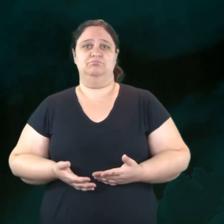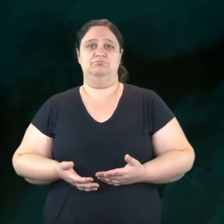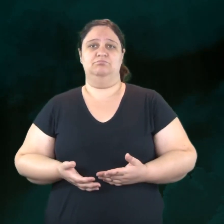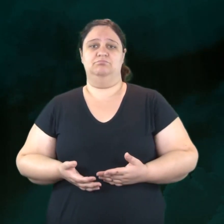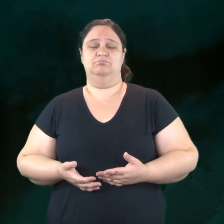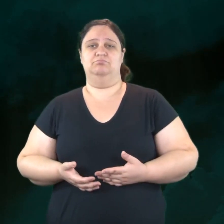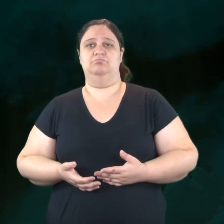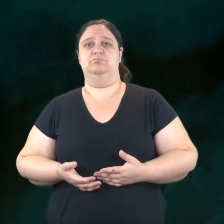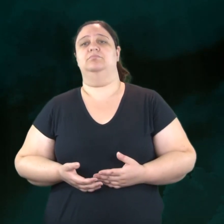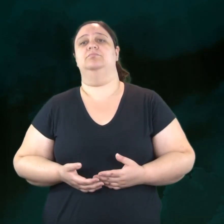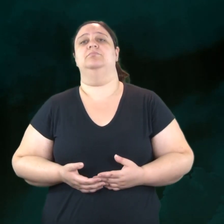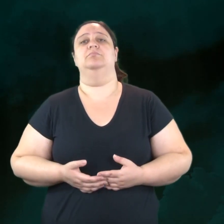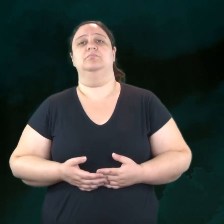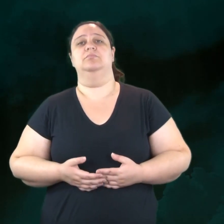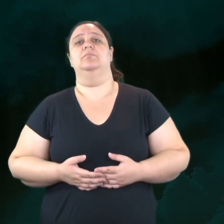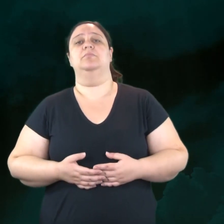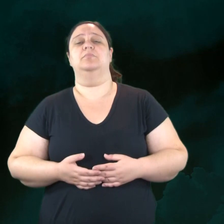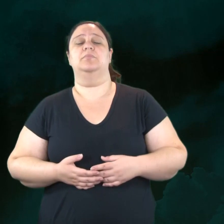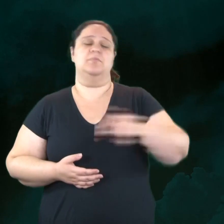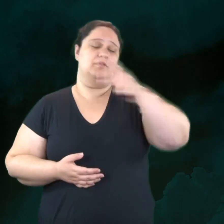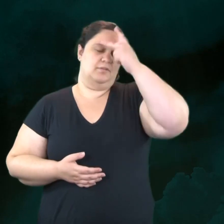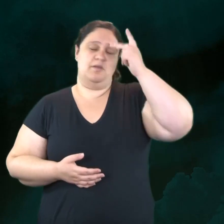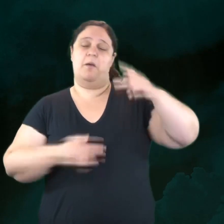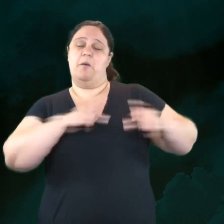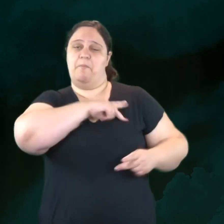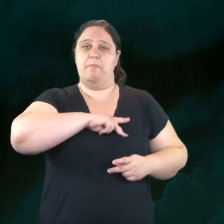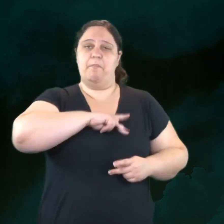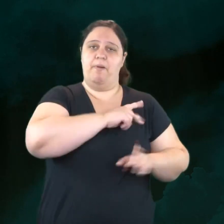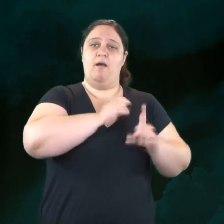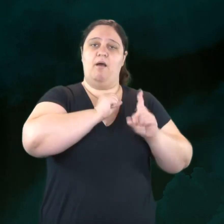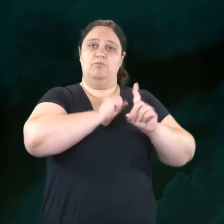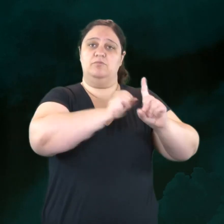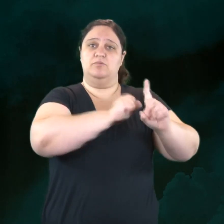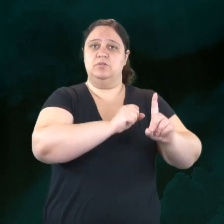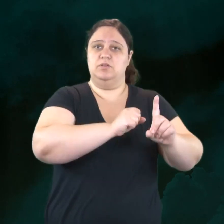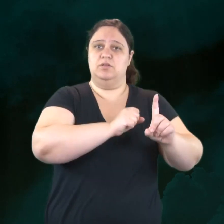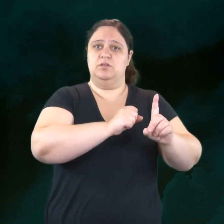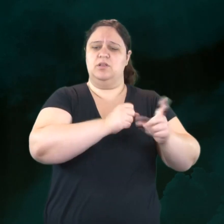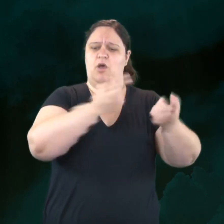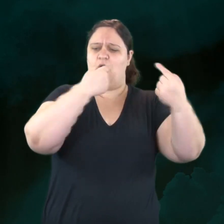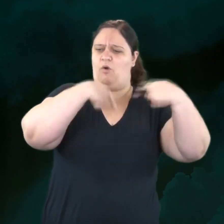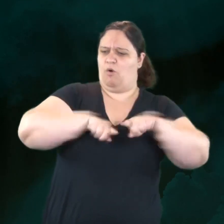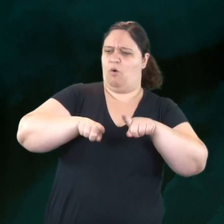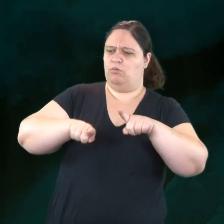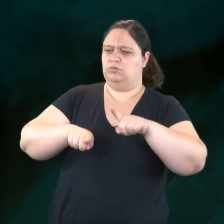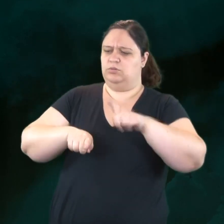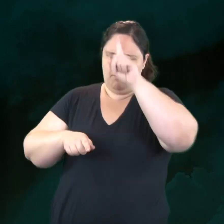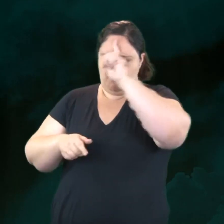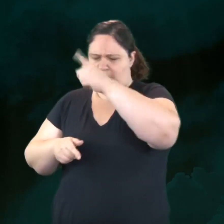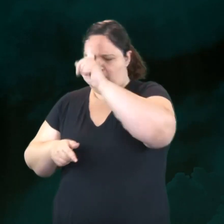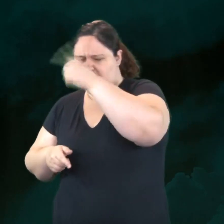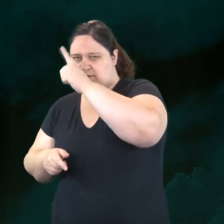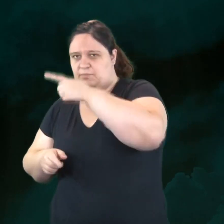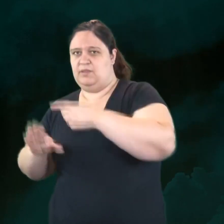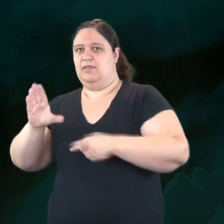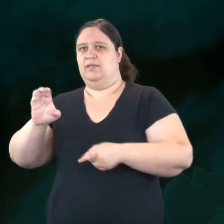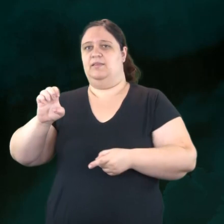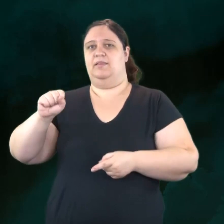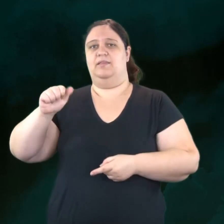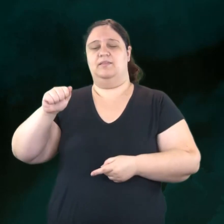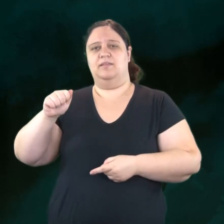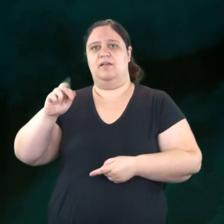hospedou, todos esses procedem contra os decretos de César, afirmando ser Jesus outro